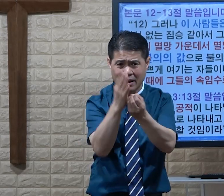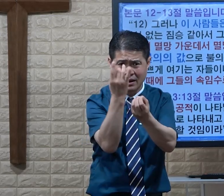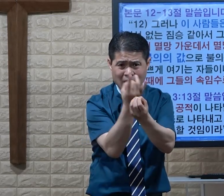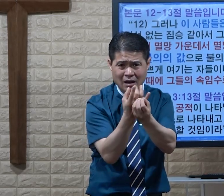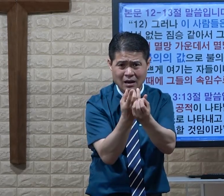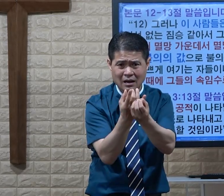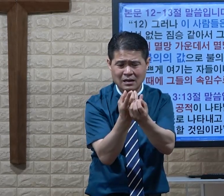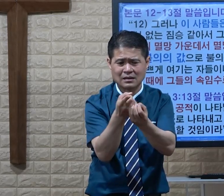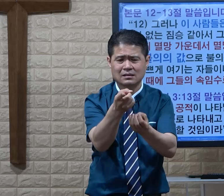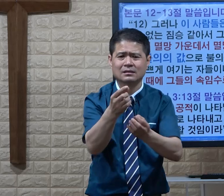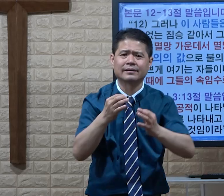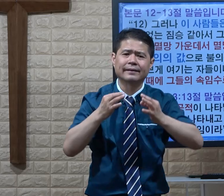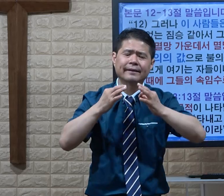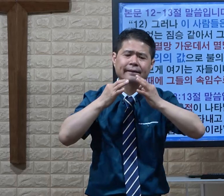애매한 부분이 있습니다.